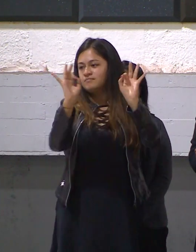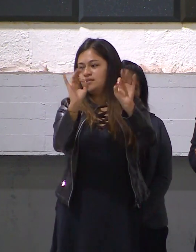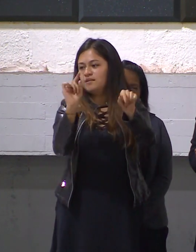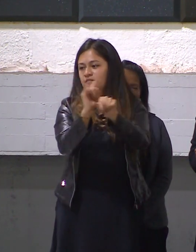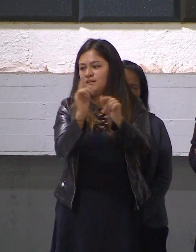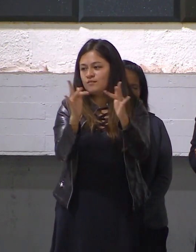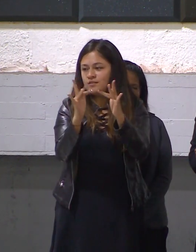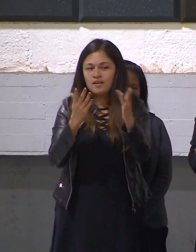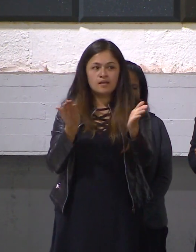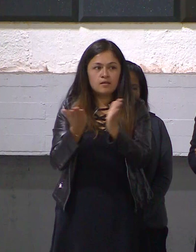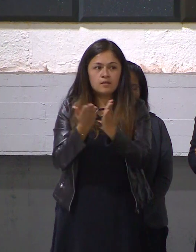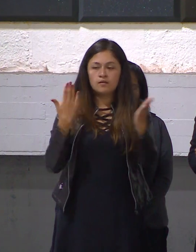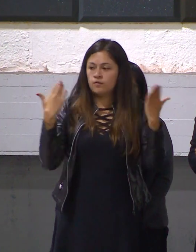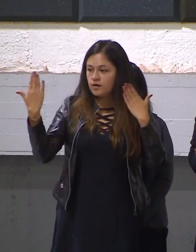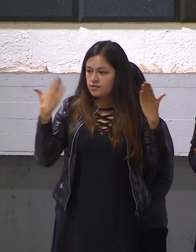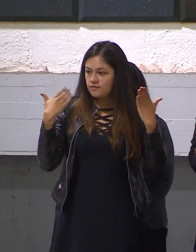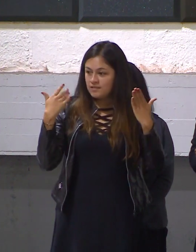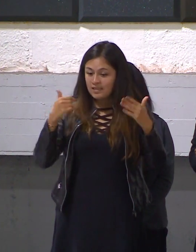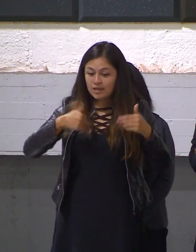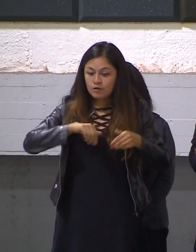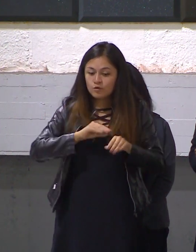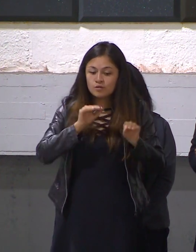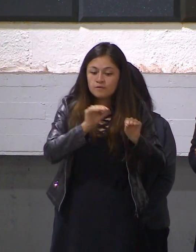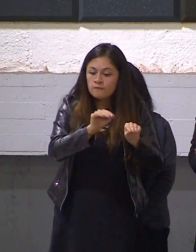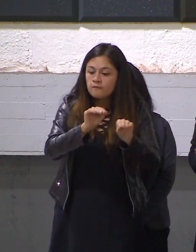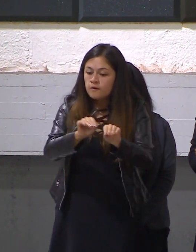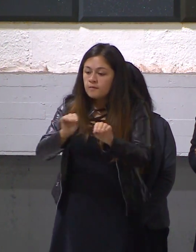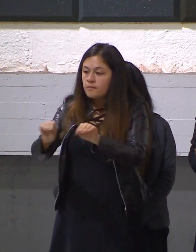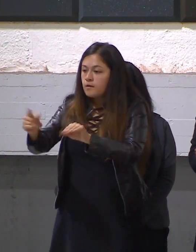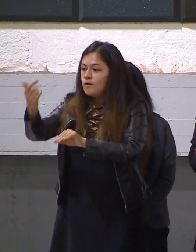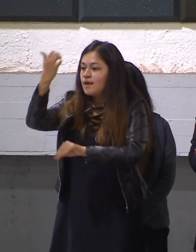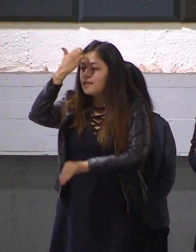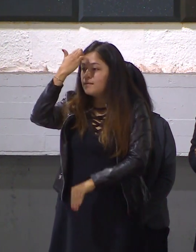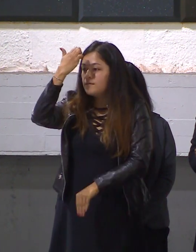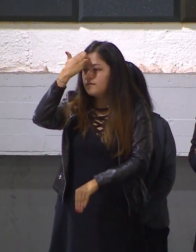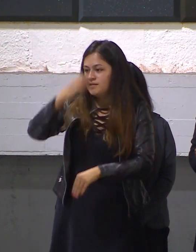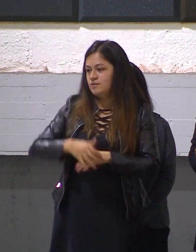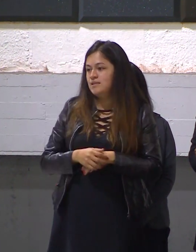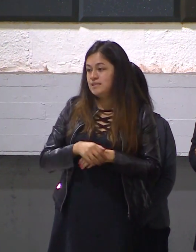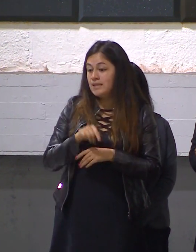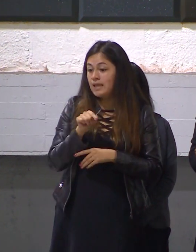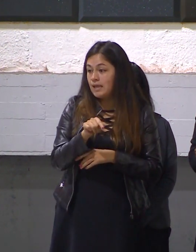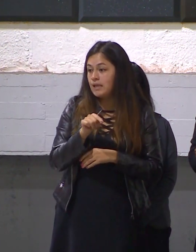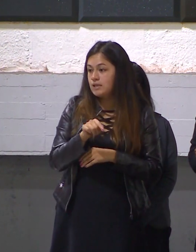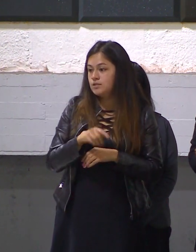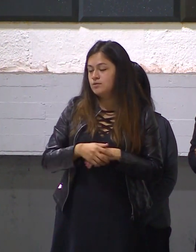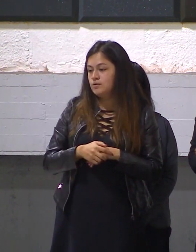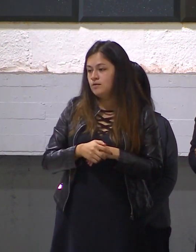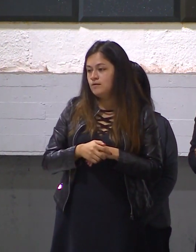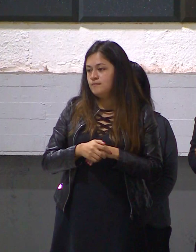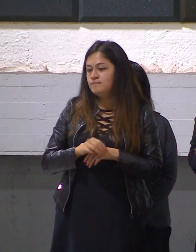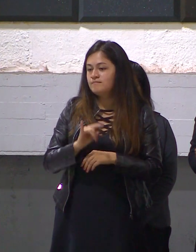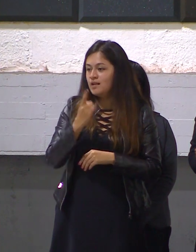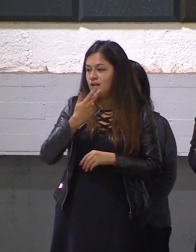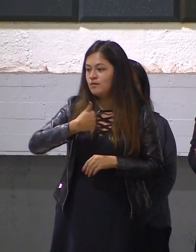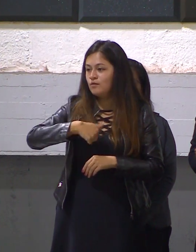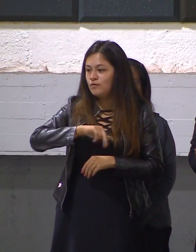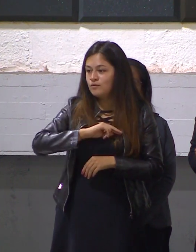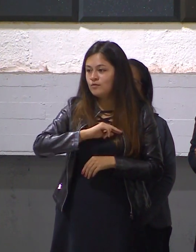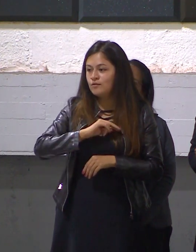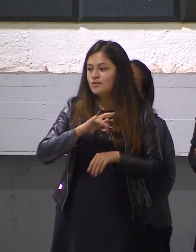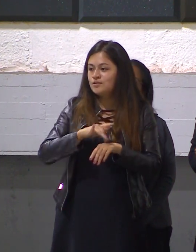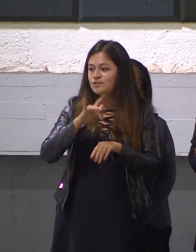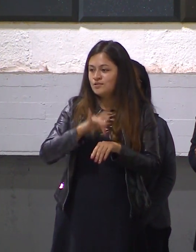física de una universidad educadora de educadores eso es algo que nosotros tenemos